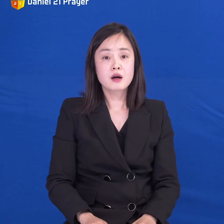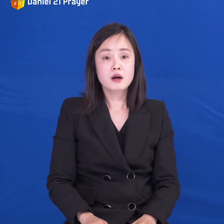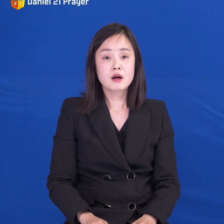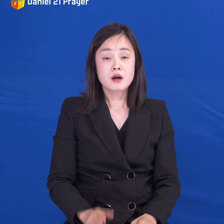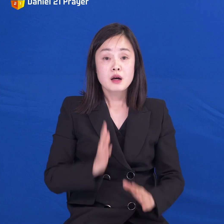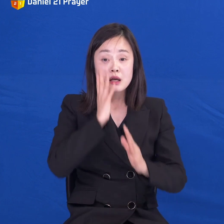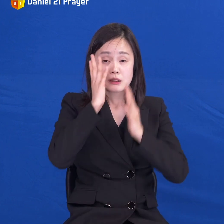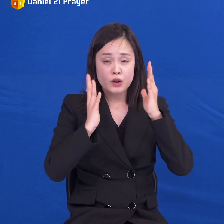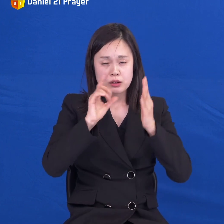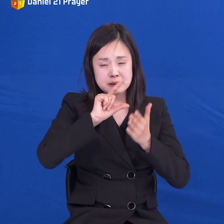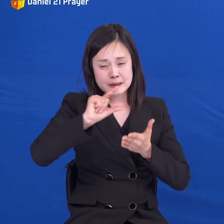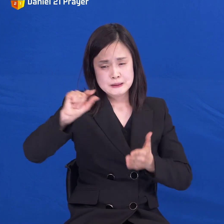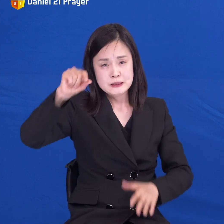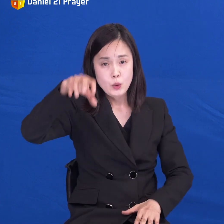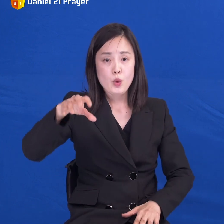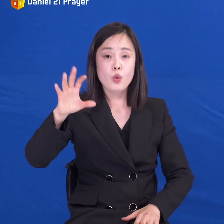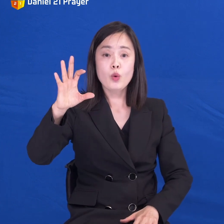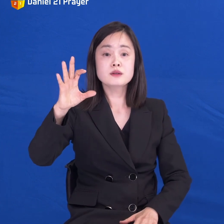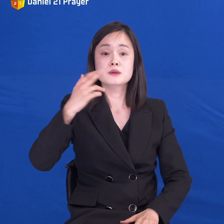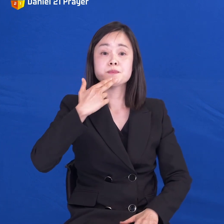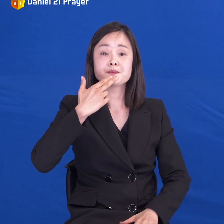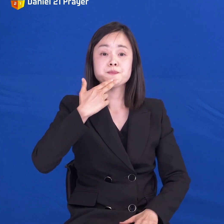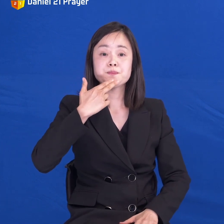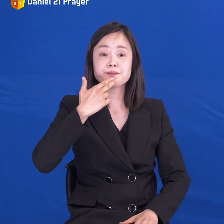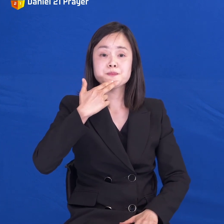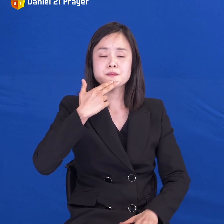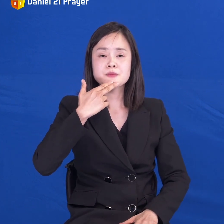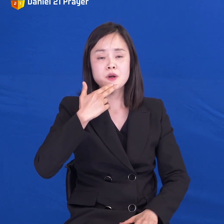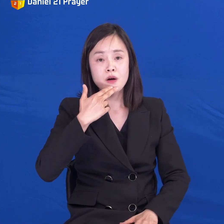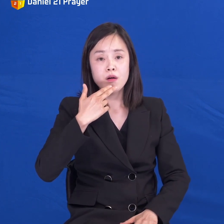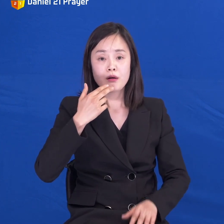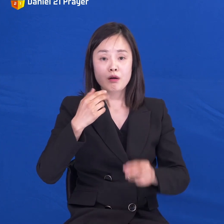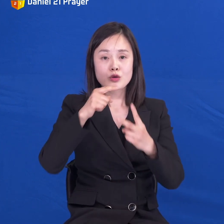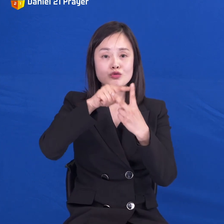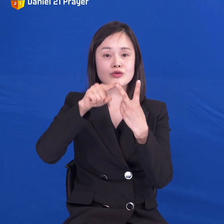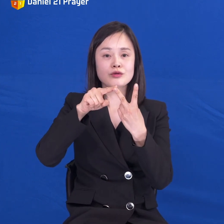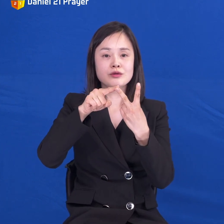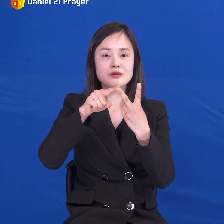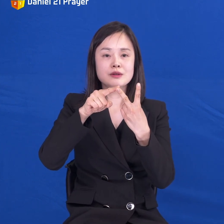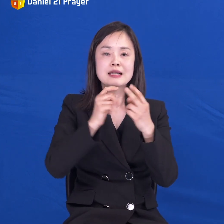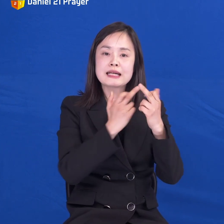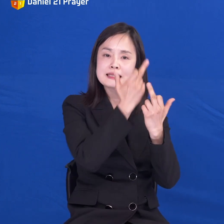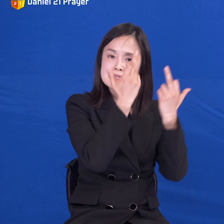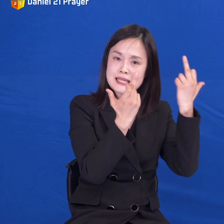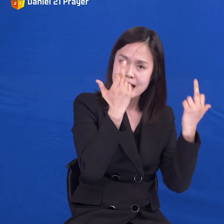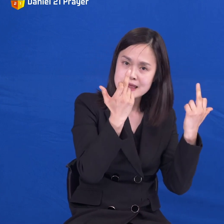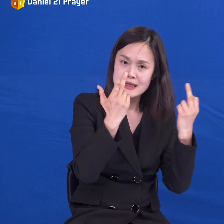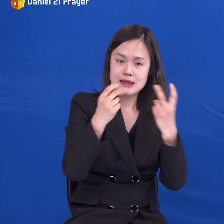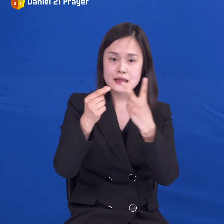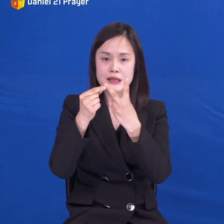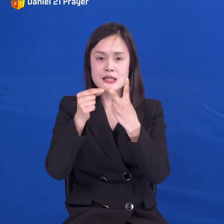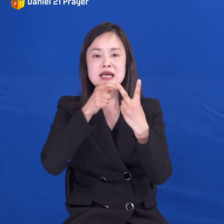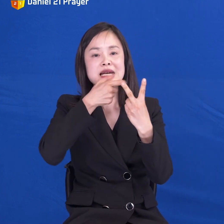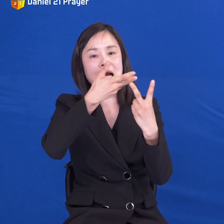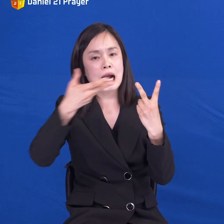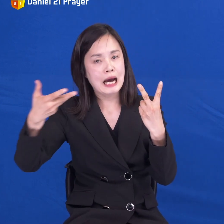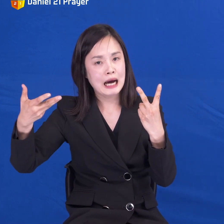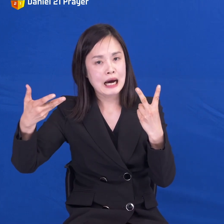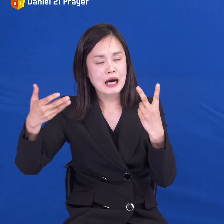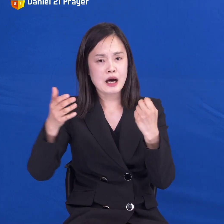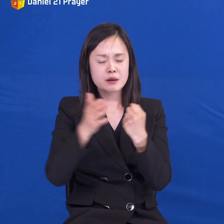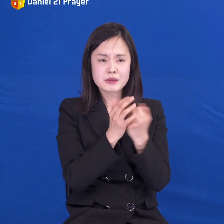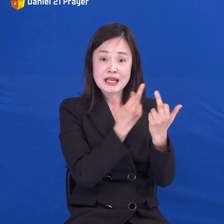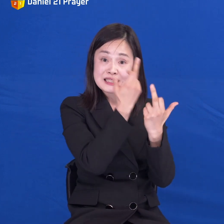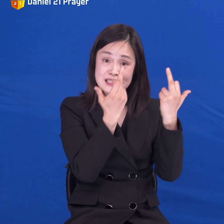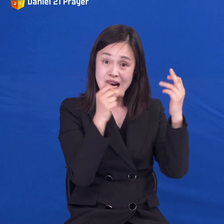이 산으로 가든지 강으로 가야 합니다. 그런데 산에는 말라리아 모기가 바글바글 합니다. 큰 이파리 떠들어 보면 그